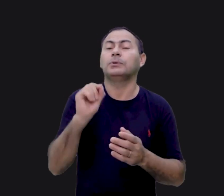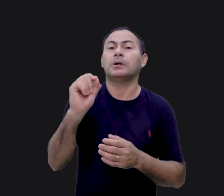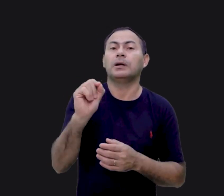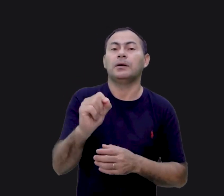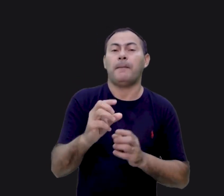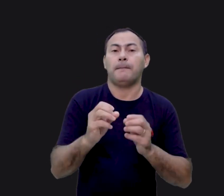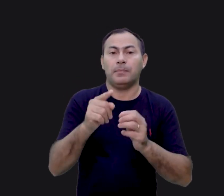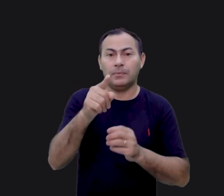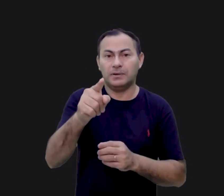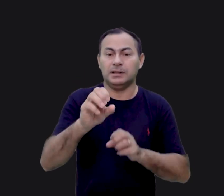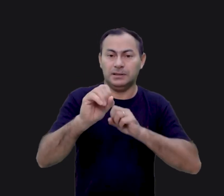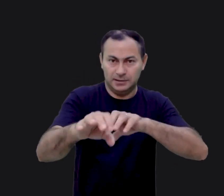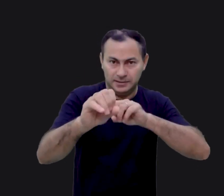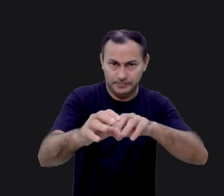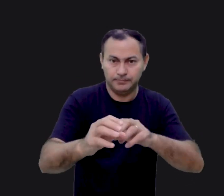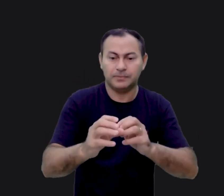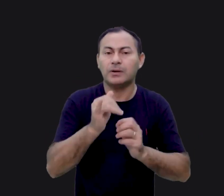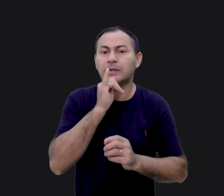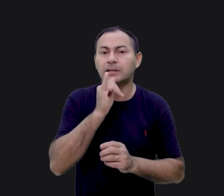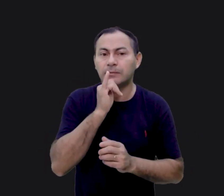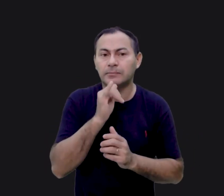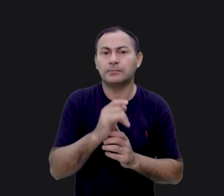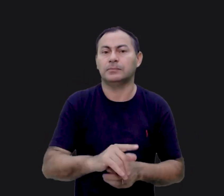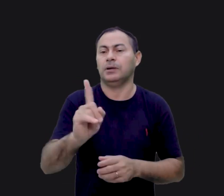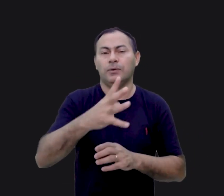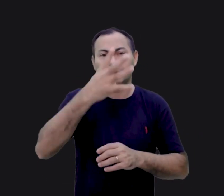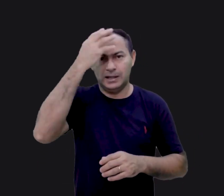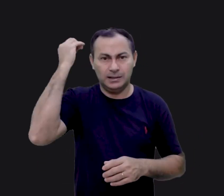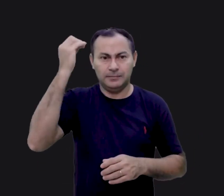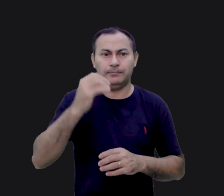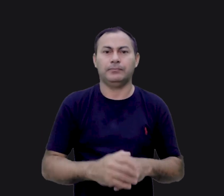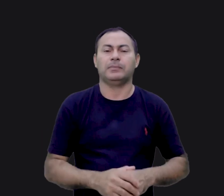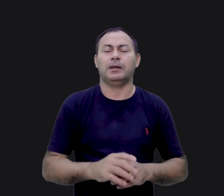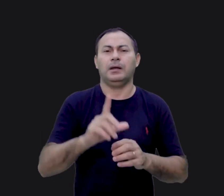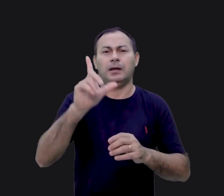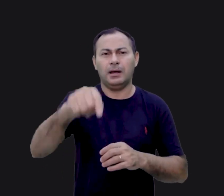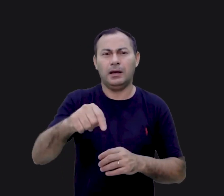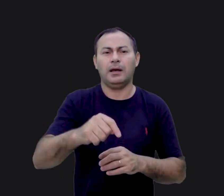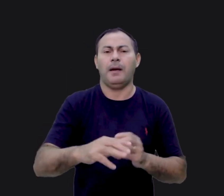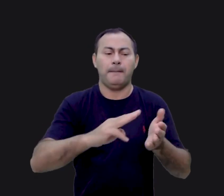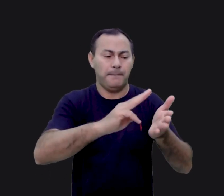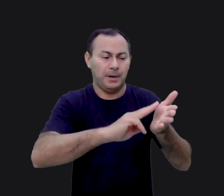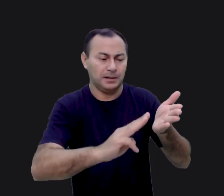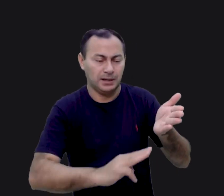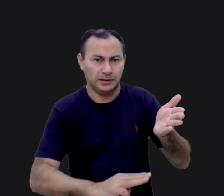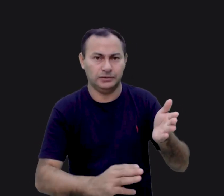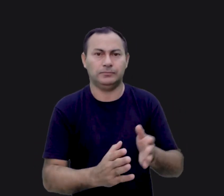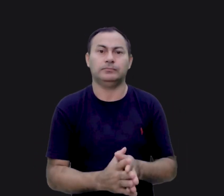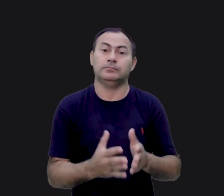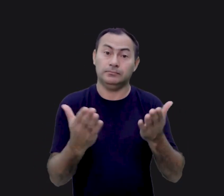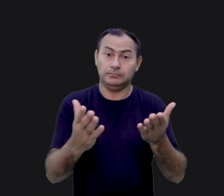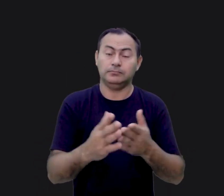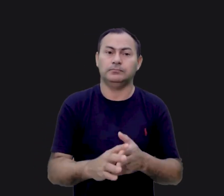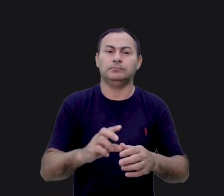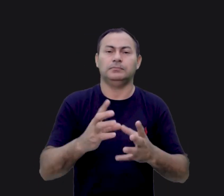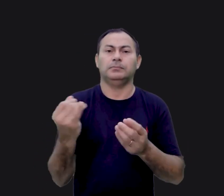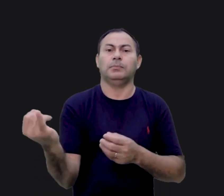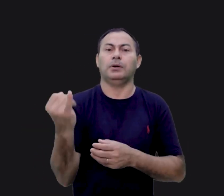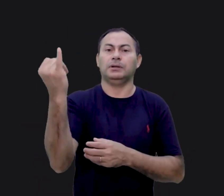daquilo que você ensina o exemplo não esqueça é uma grande mensagem isso é um ponto